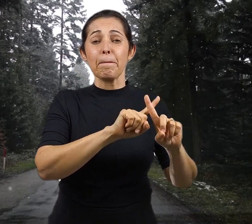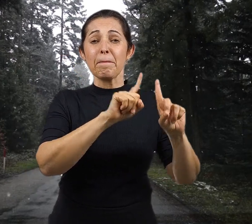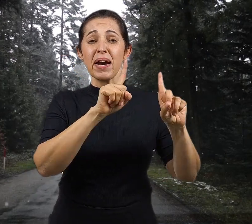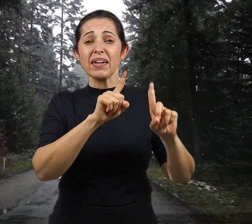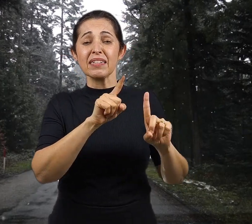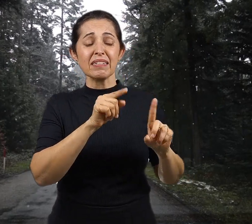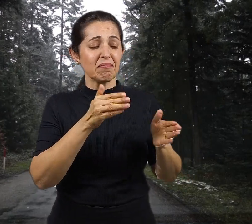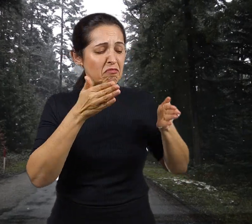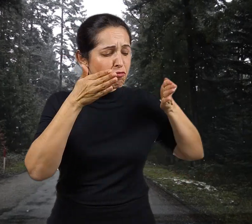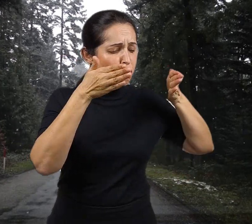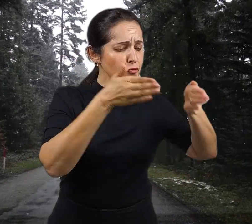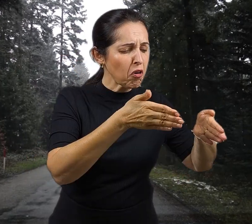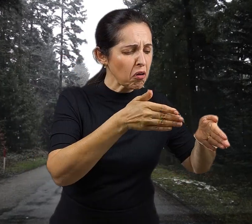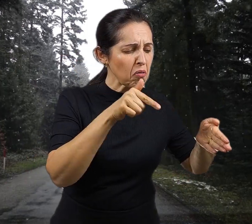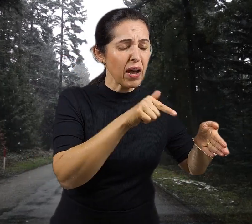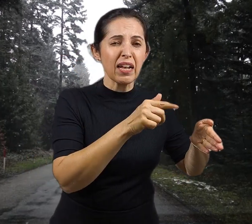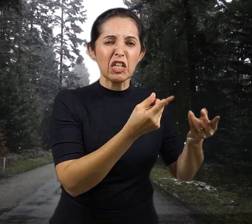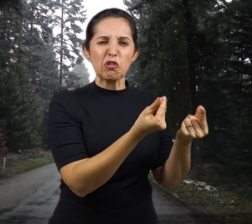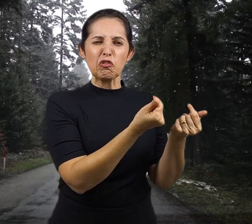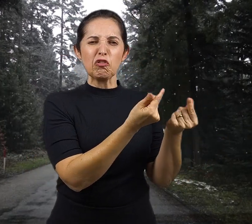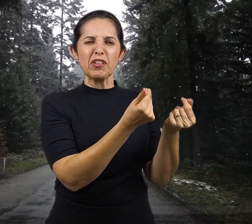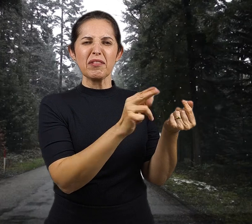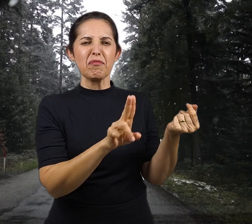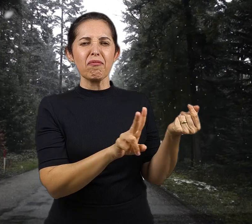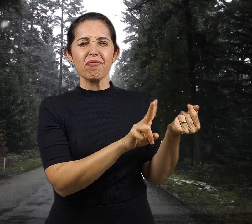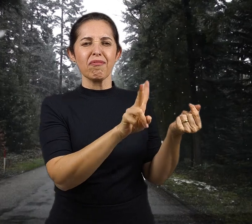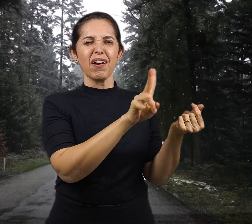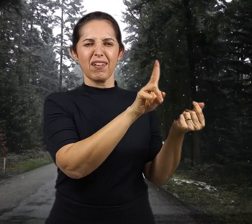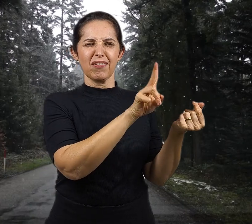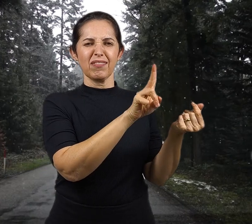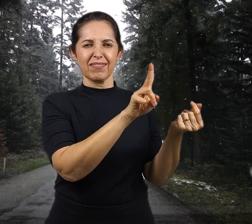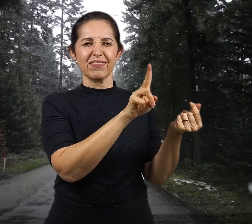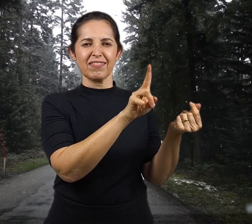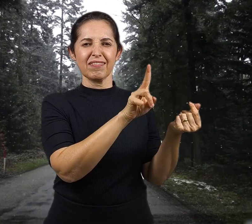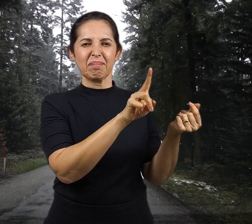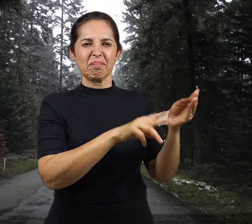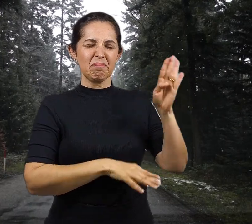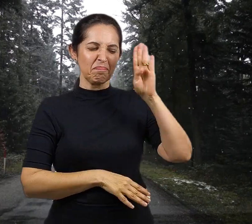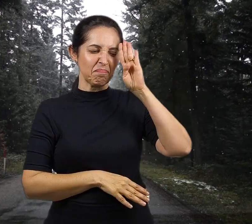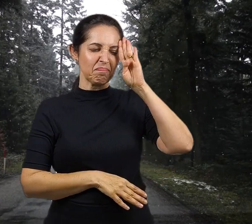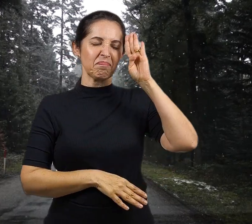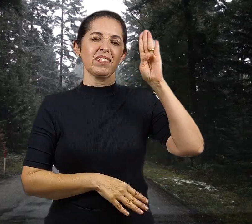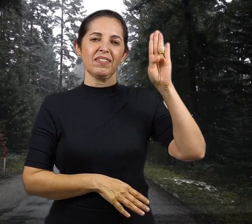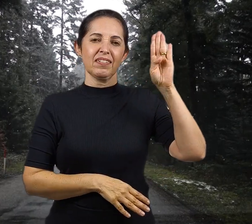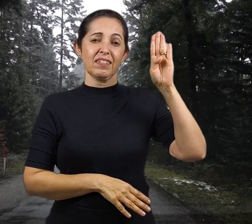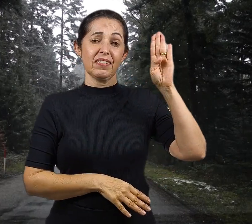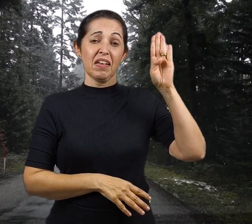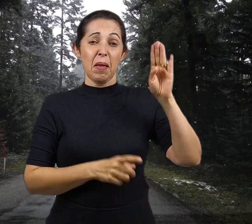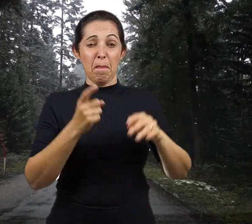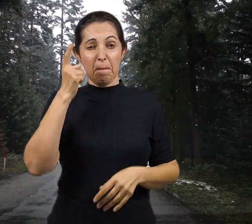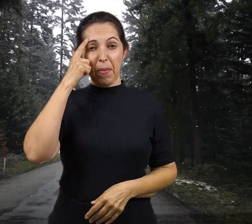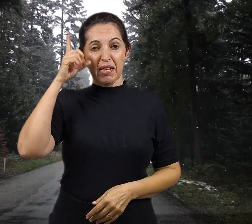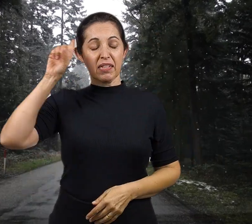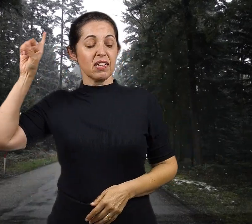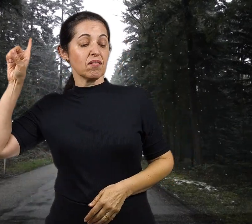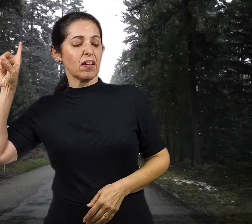aquilo que nós achamos que Deus vai compreender todas as coisas e vai suprir a necessidade